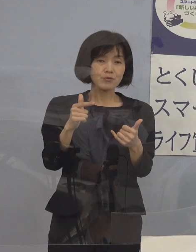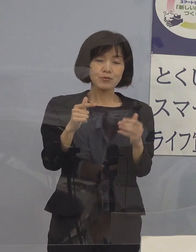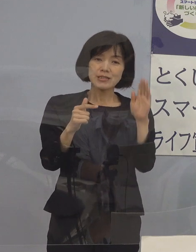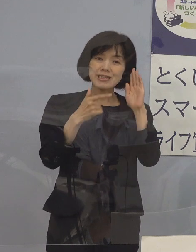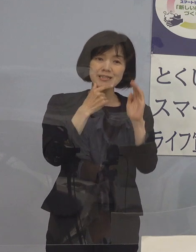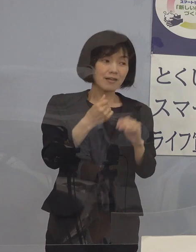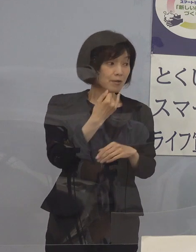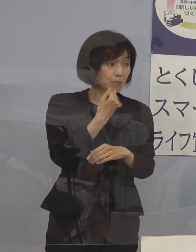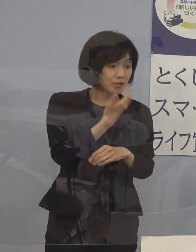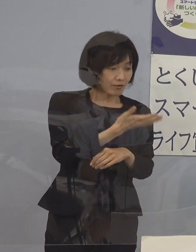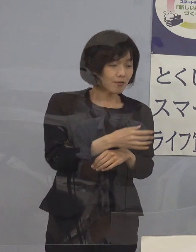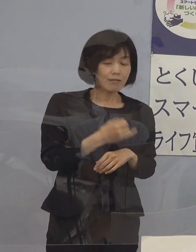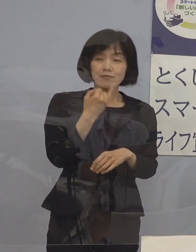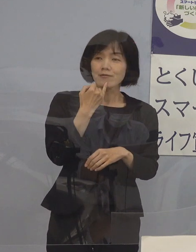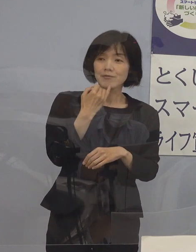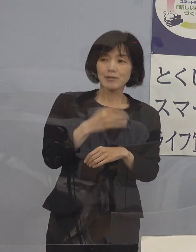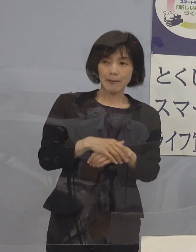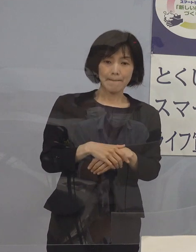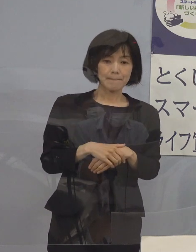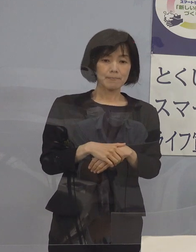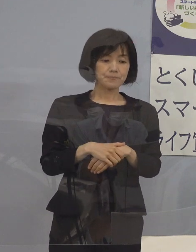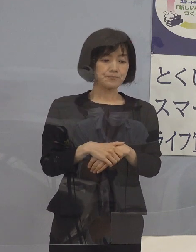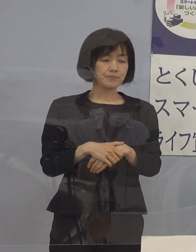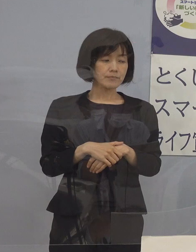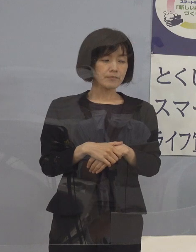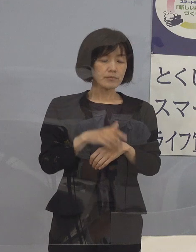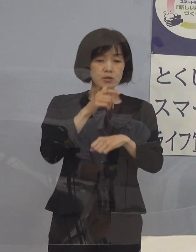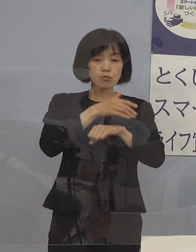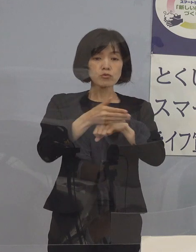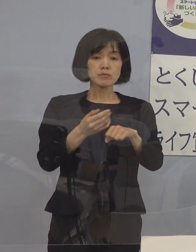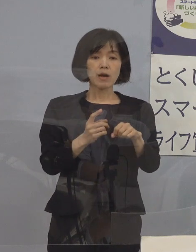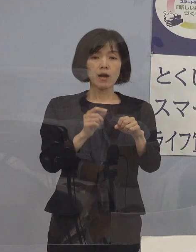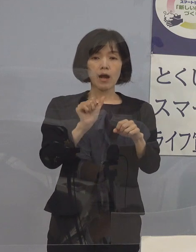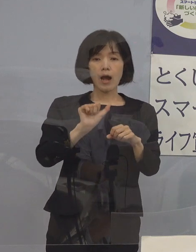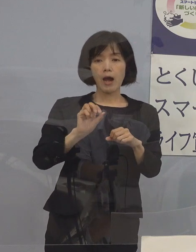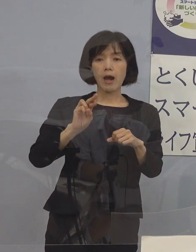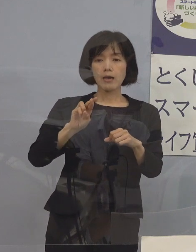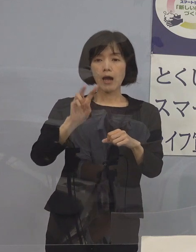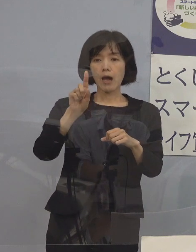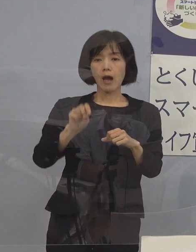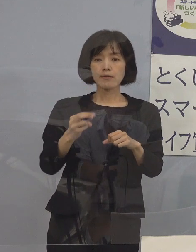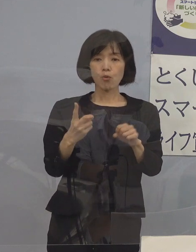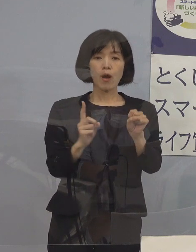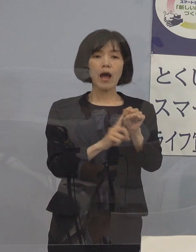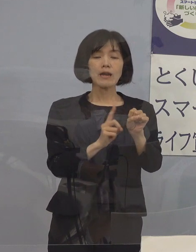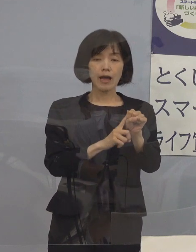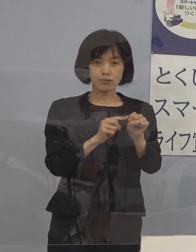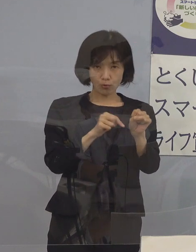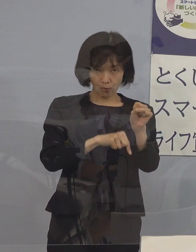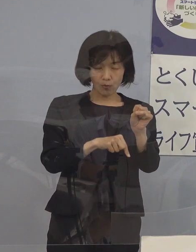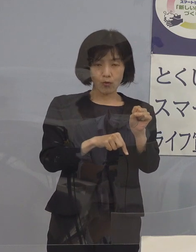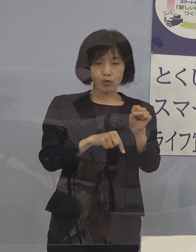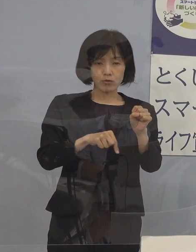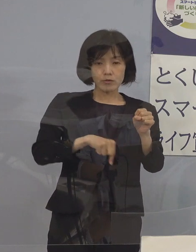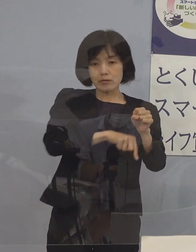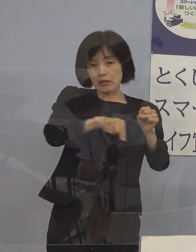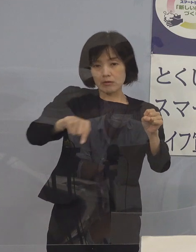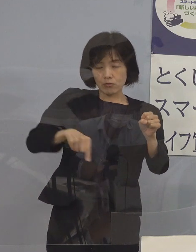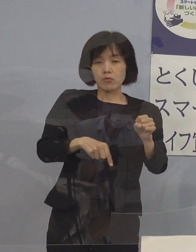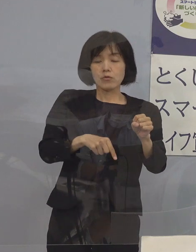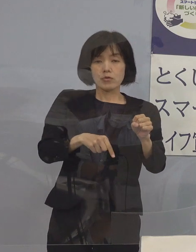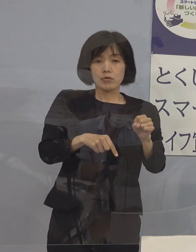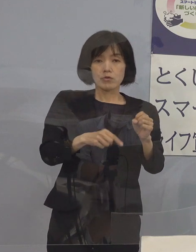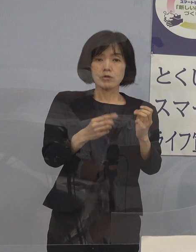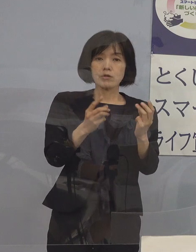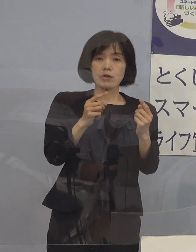。それでは徳島アラートに基づく点について以下申し上げてまいります